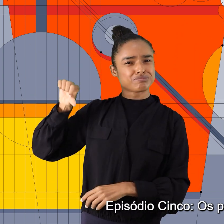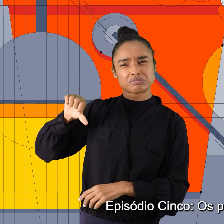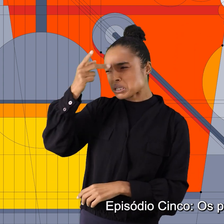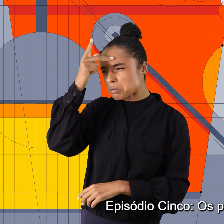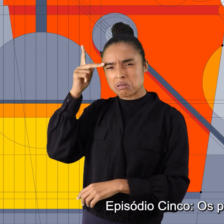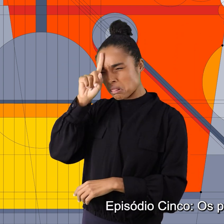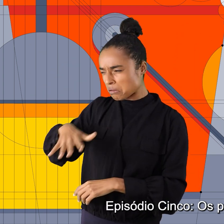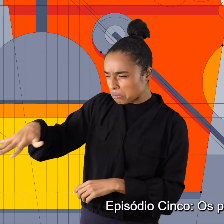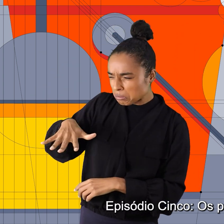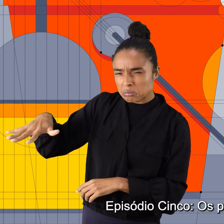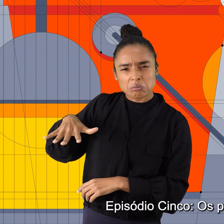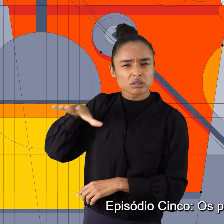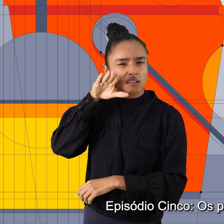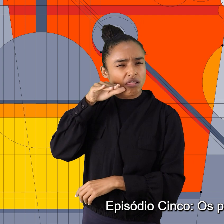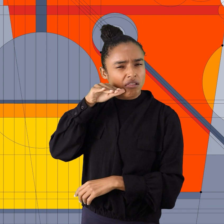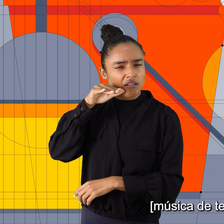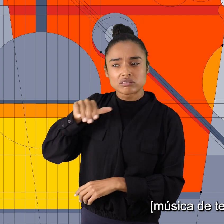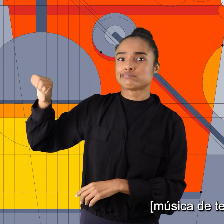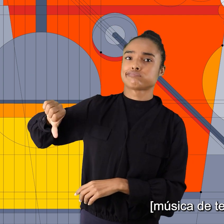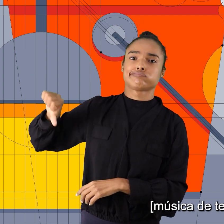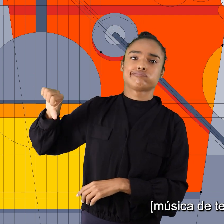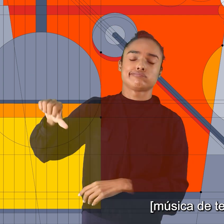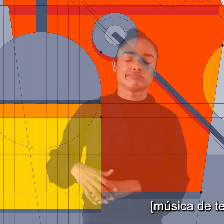Episódio 5, Os Piores Patrões.